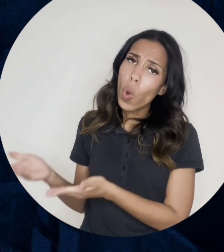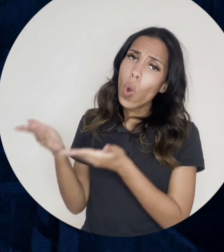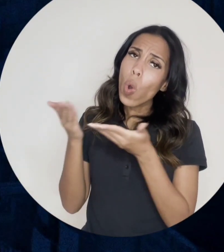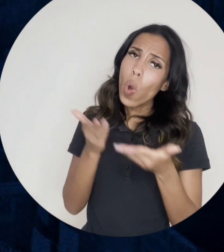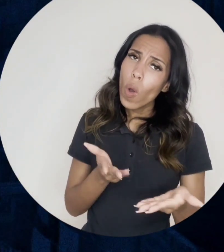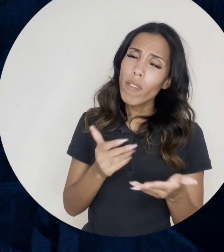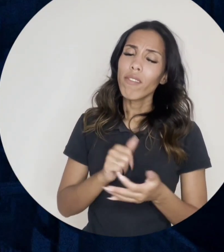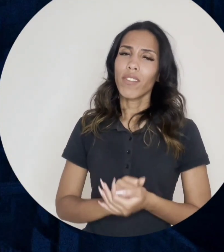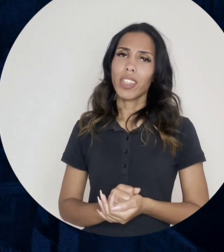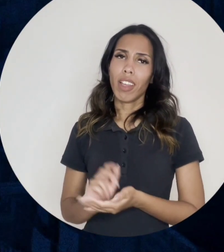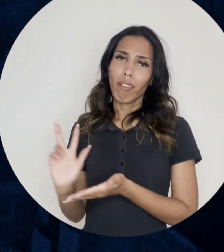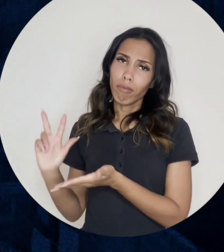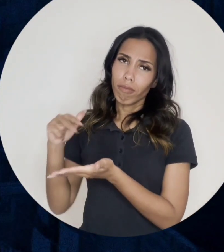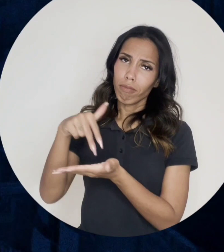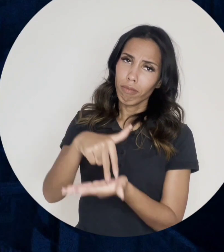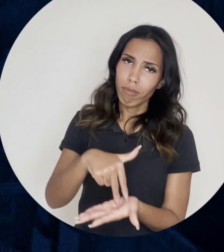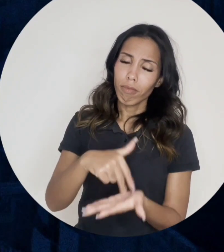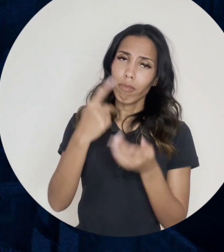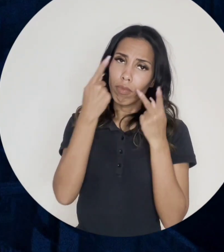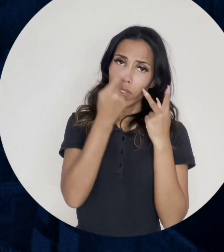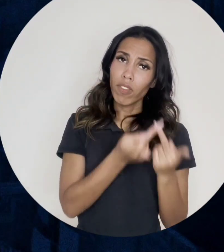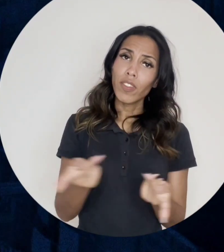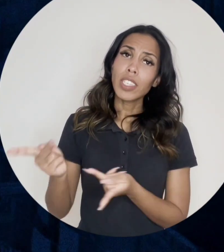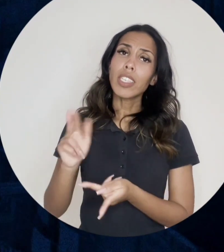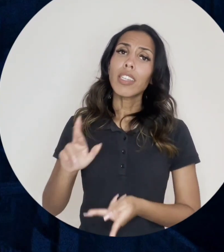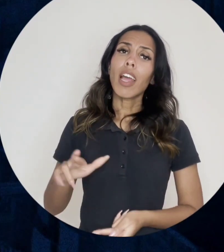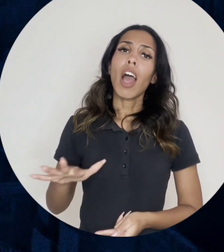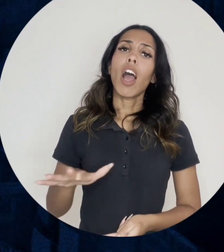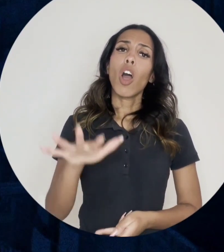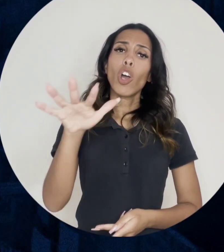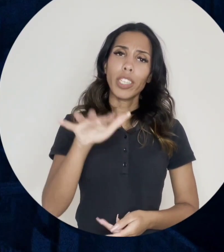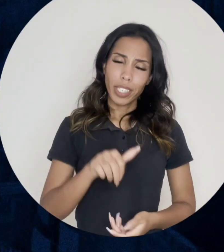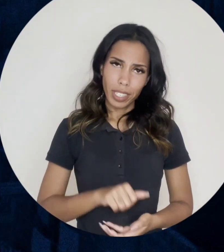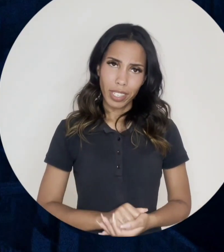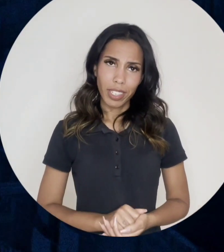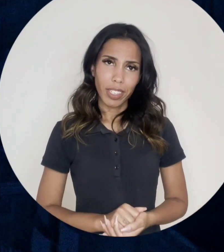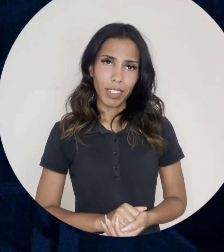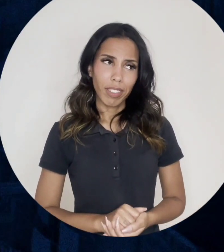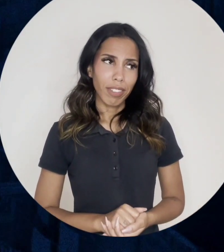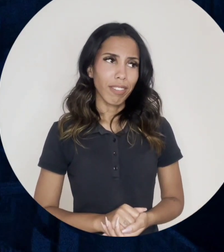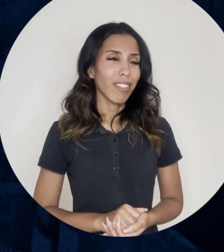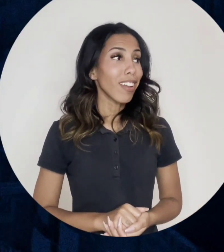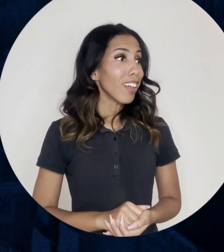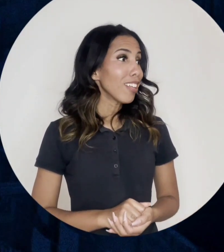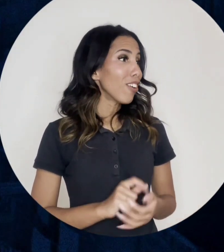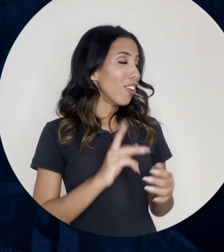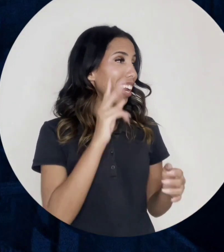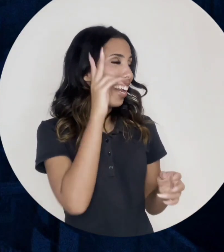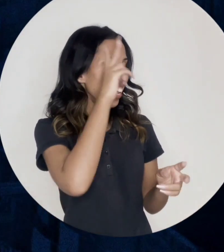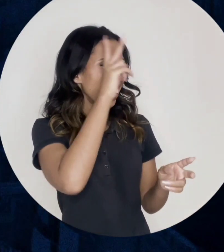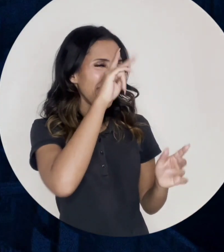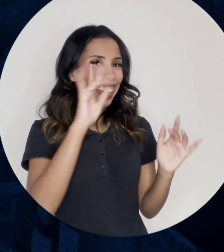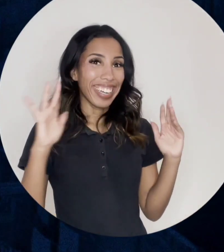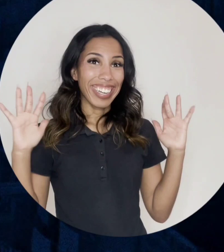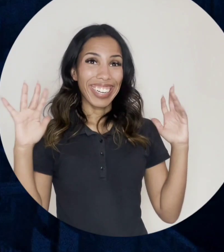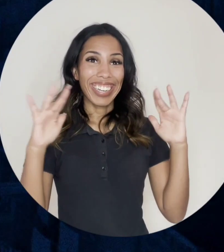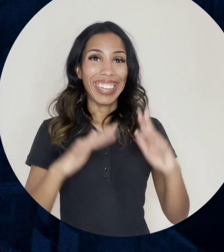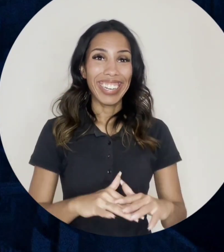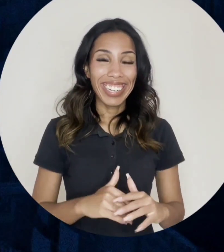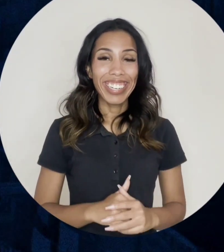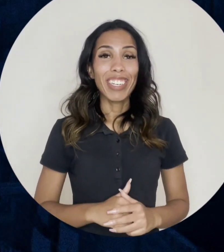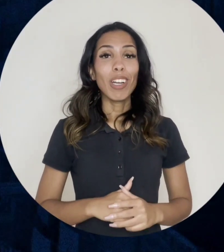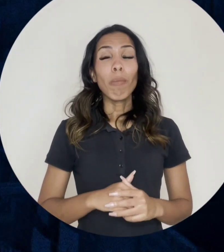o senhor para ir visitar a Rocinha. Um corre-corre, não foi? Mas não quero o senhor como ministro,